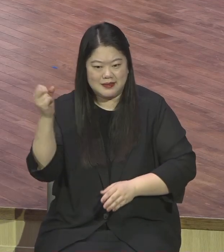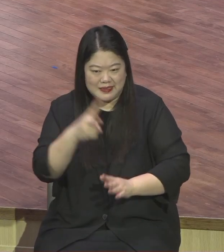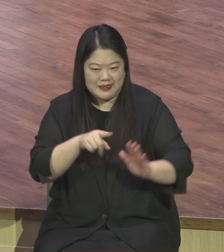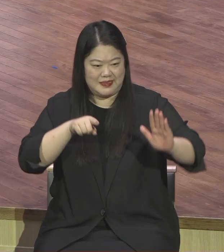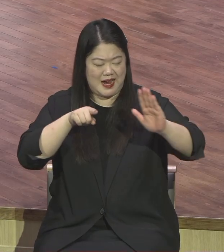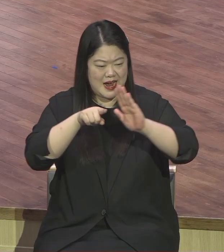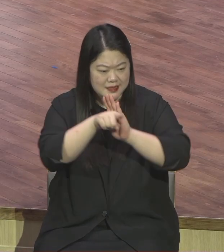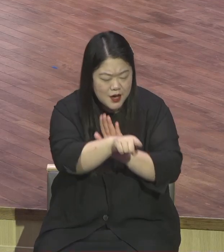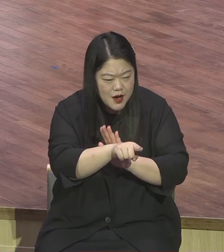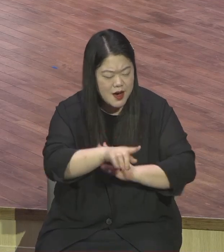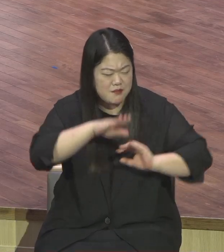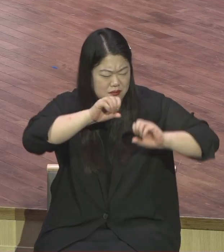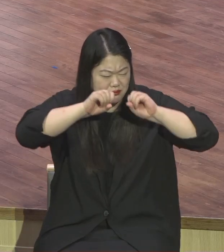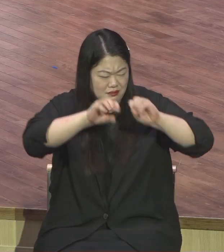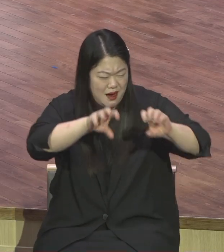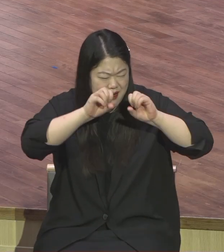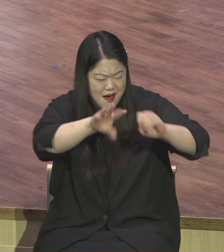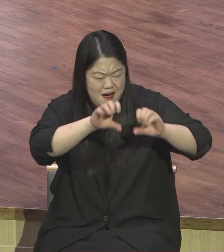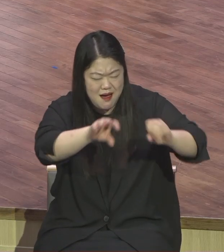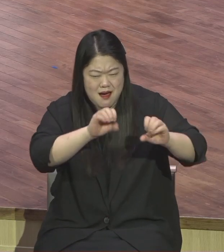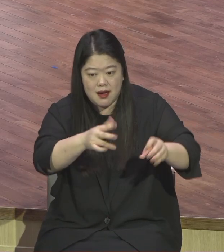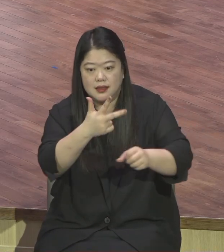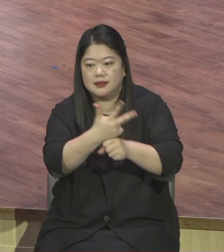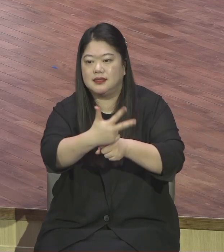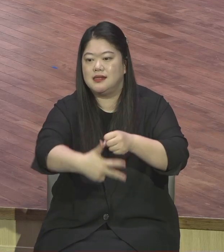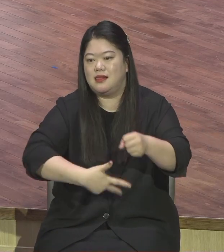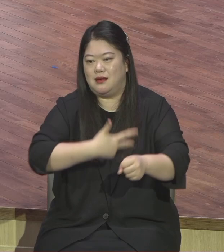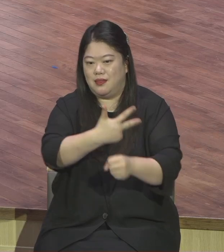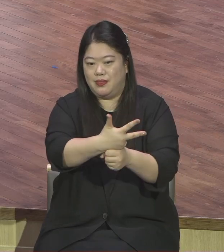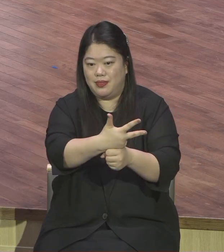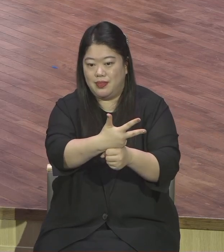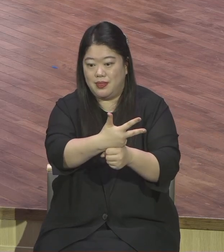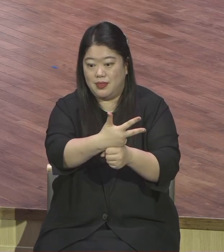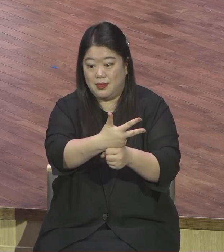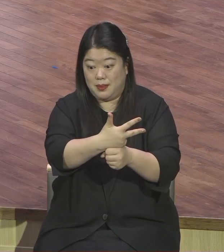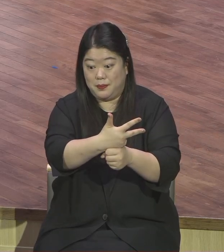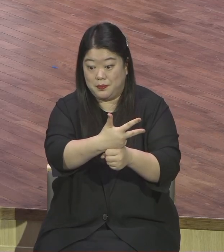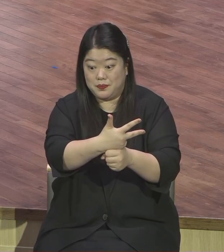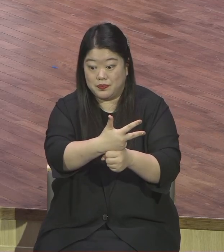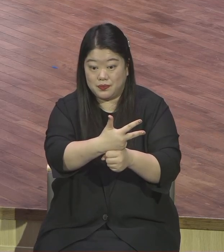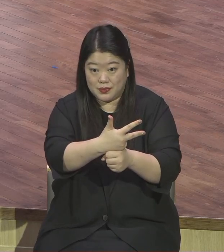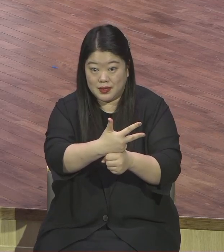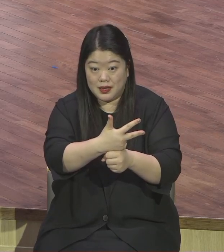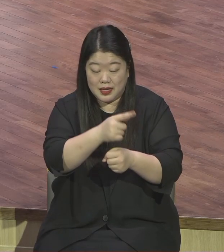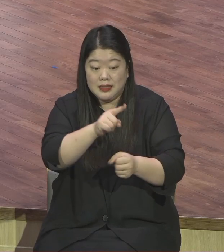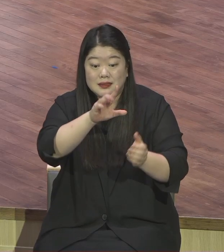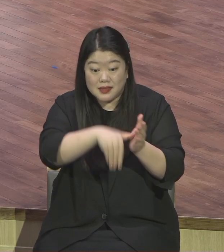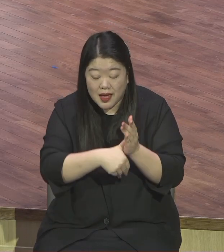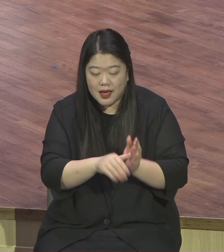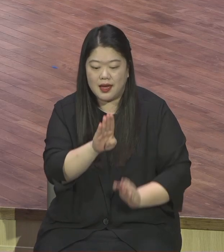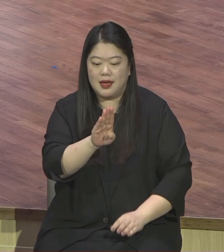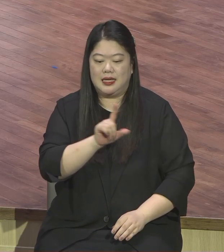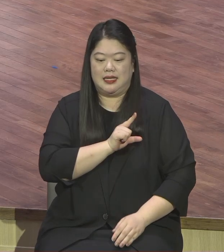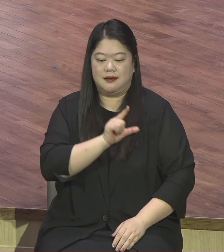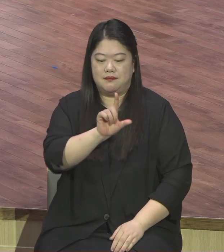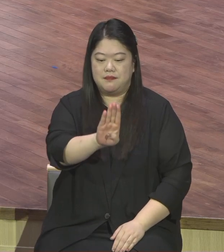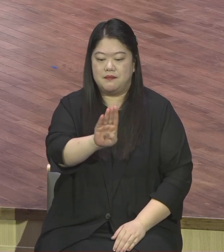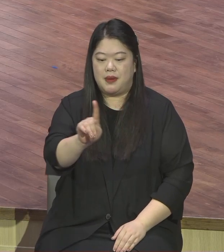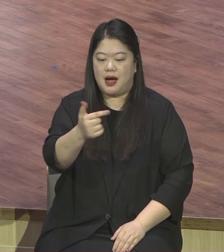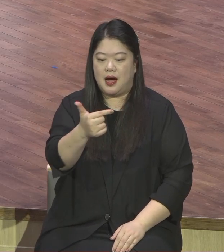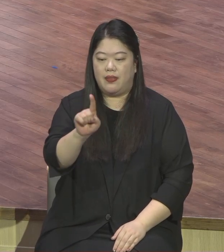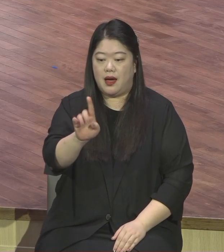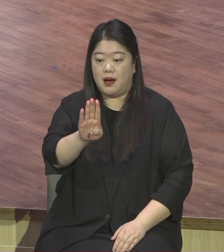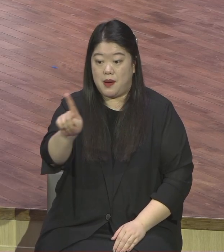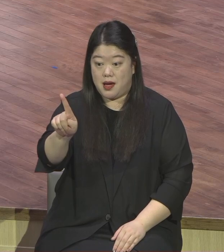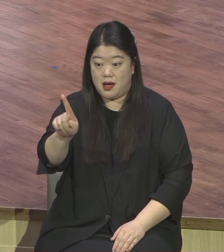고향에서 7년 동안 머무르면서 복음을 전거했는데 바나바가 바울을 찾으러 와서 이 안디옥으로